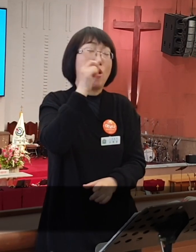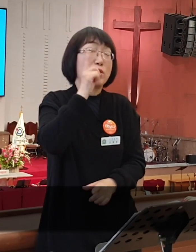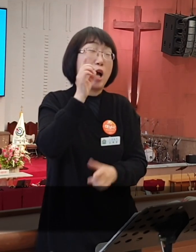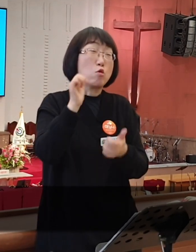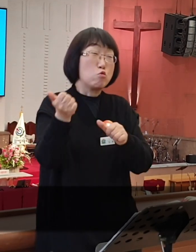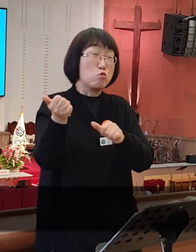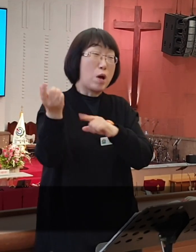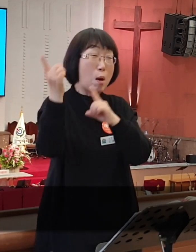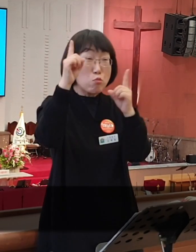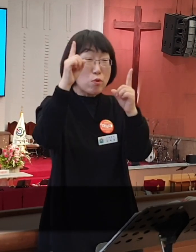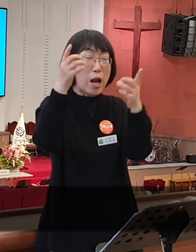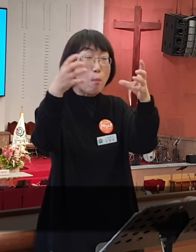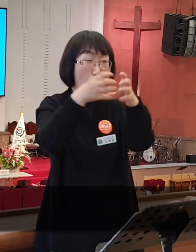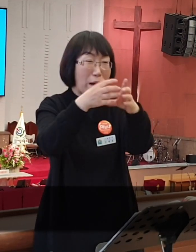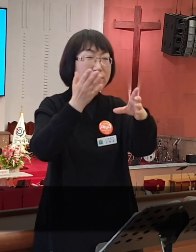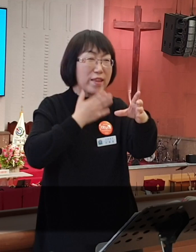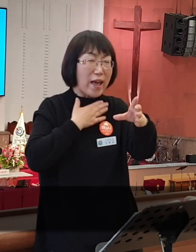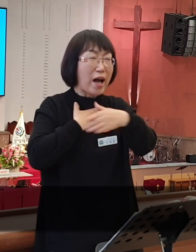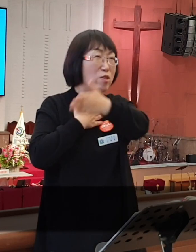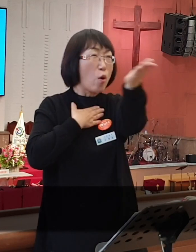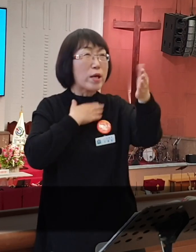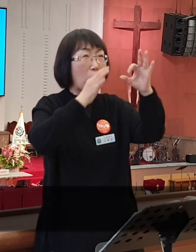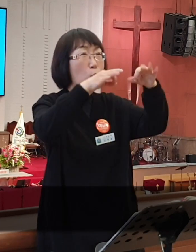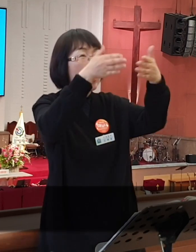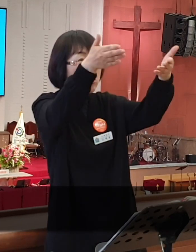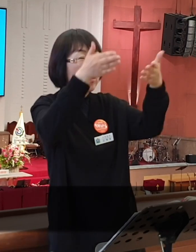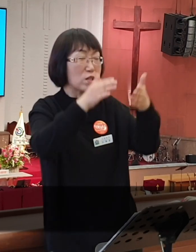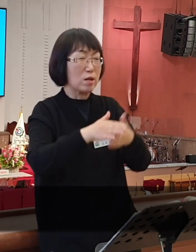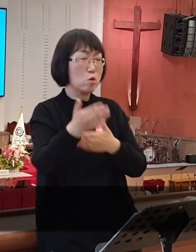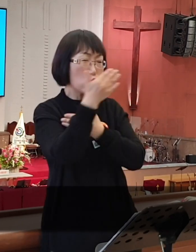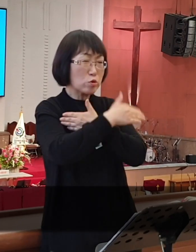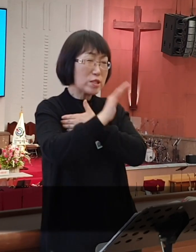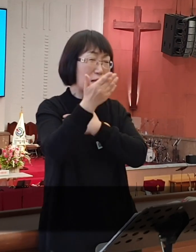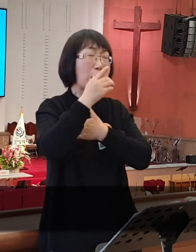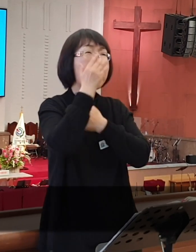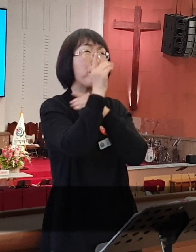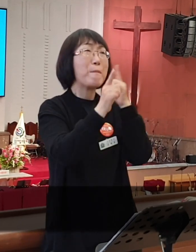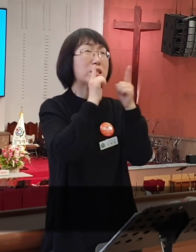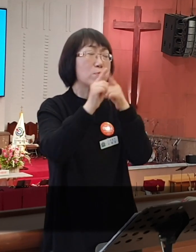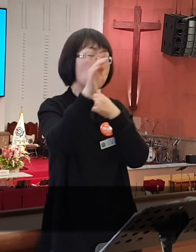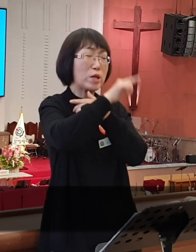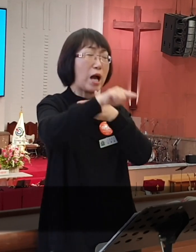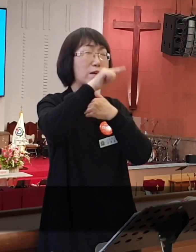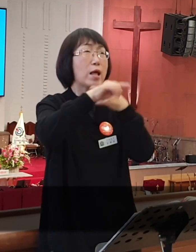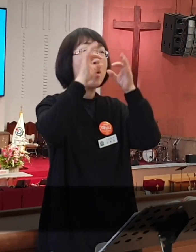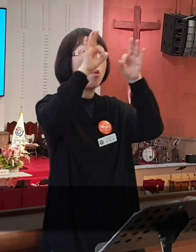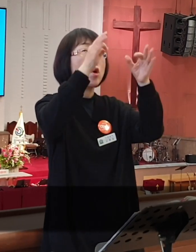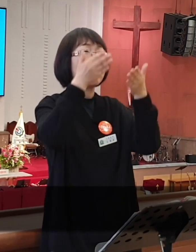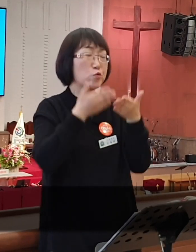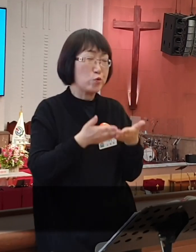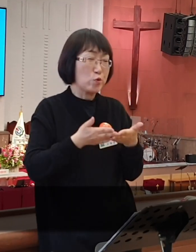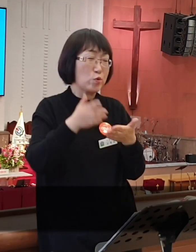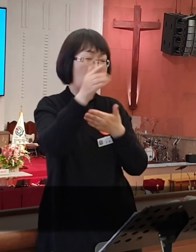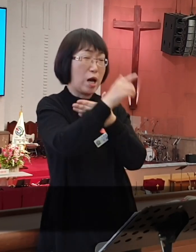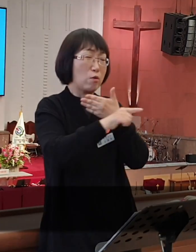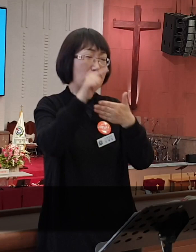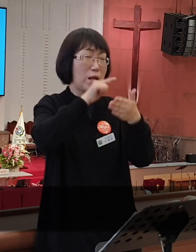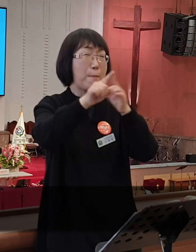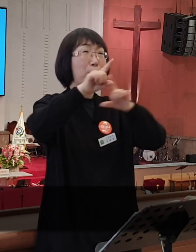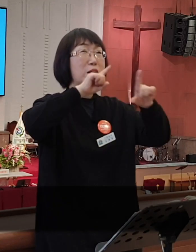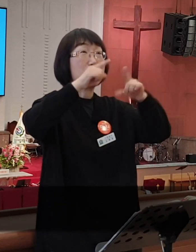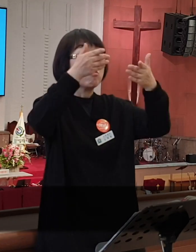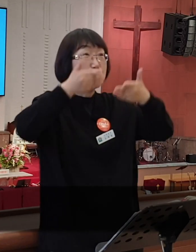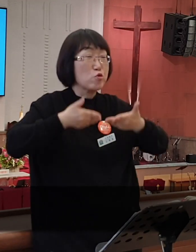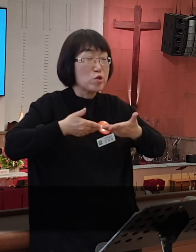그 죽음과 부활을 포함한 내가 너에게 보여준 육신이 되신 말씀이 우리 가운데 보이시고 우리 가운데 말씀하신